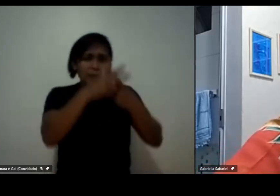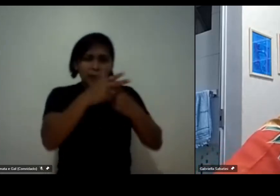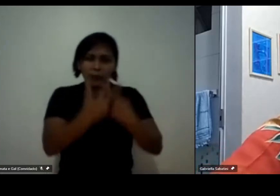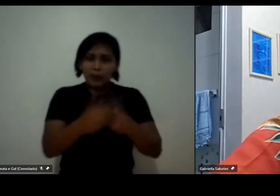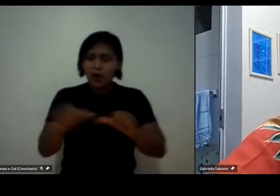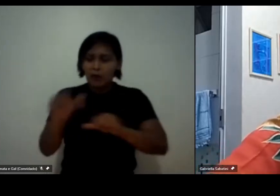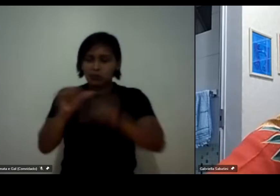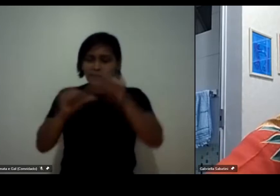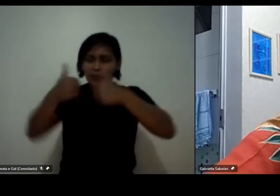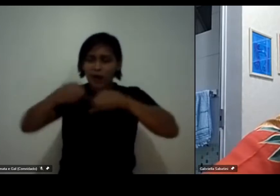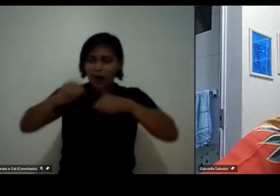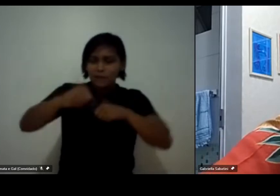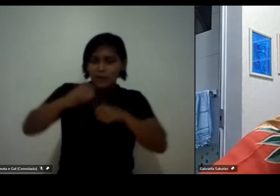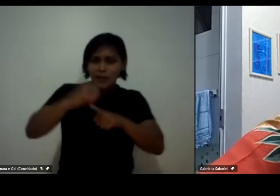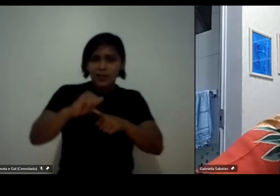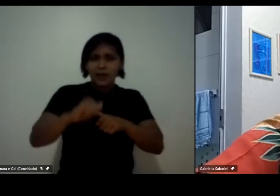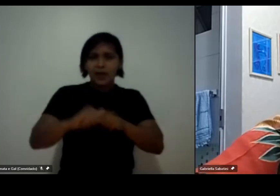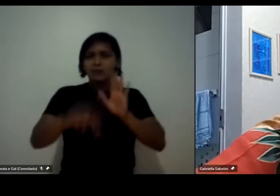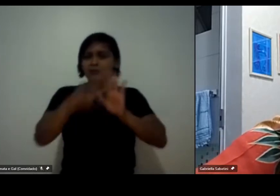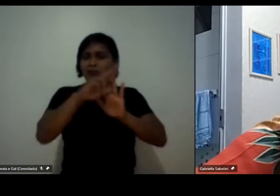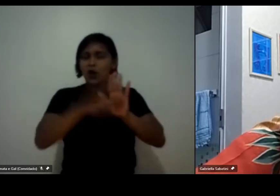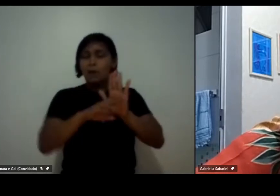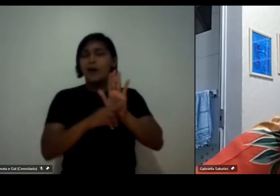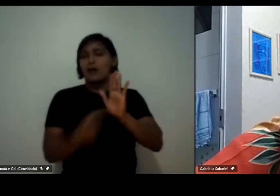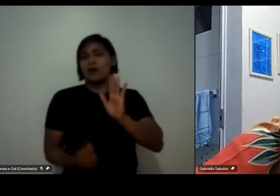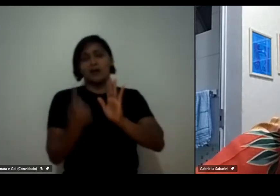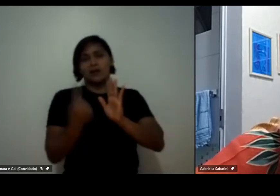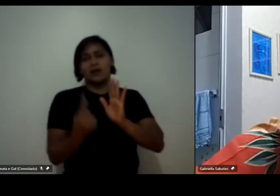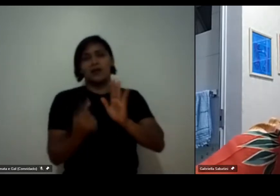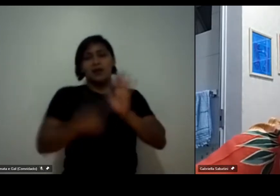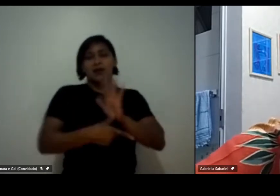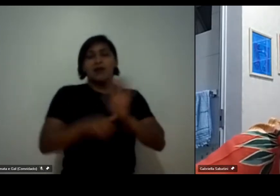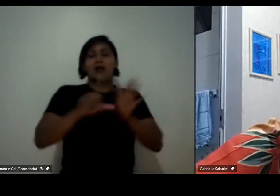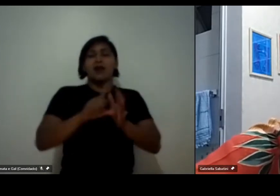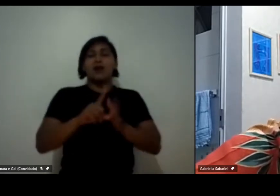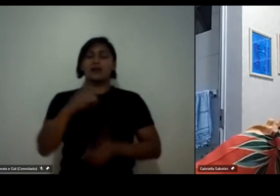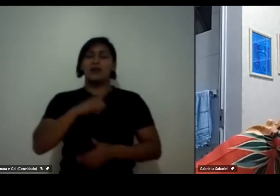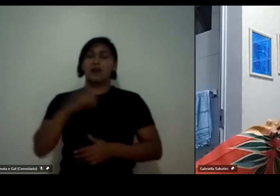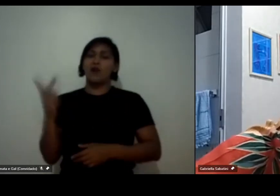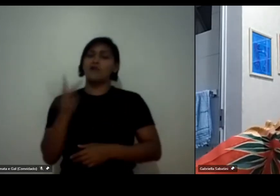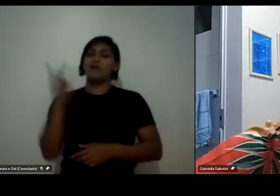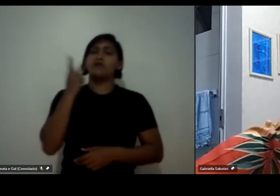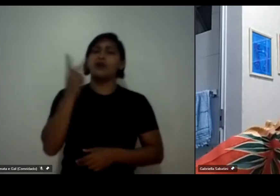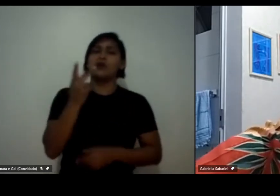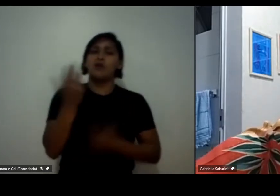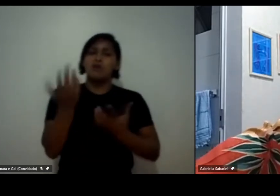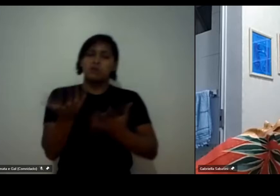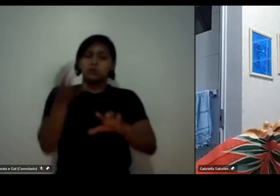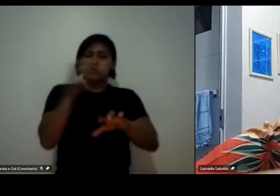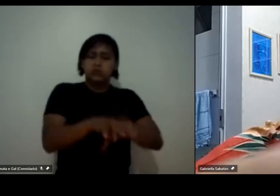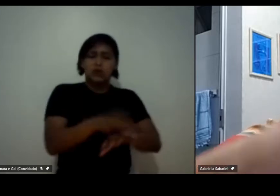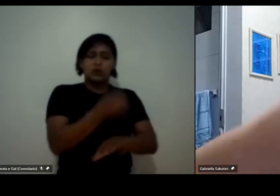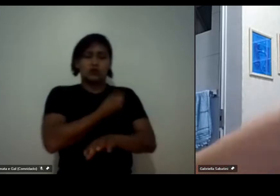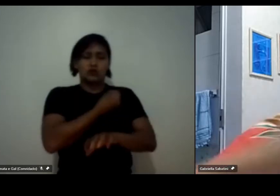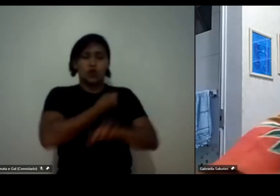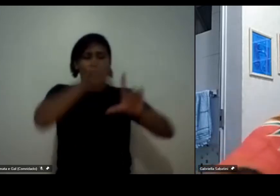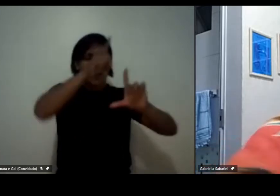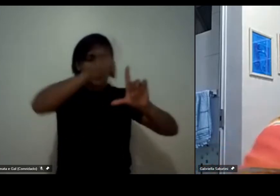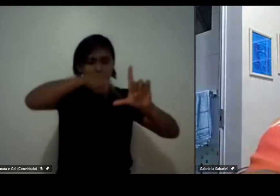neutra. Antes, implica referência a um valor, sob a ilusão dos números e das